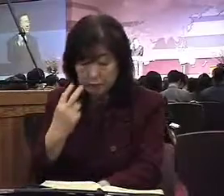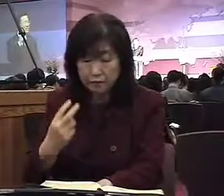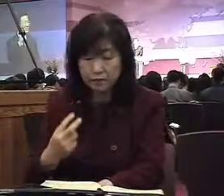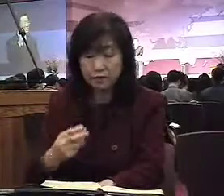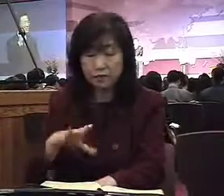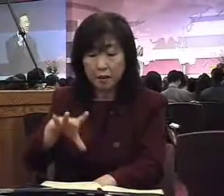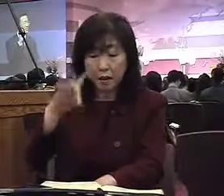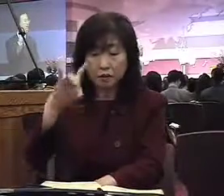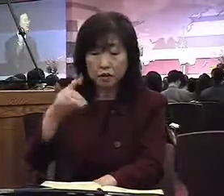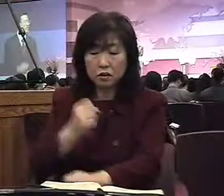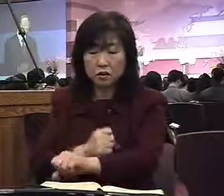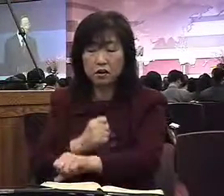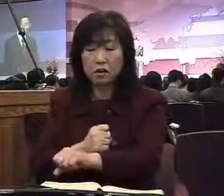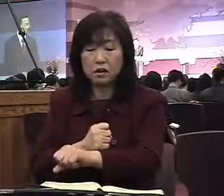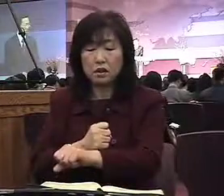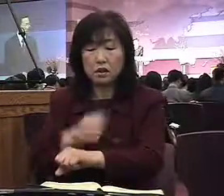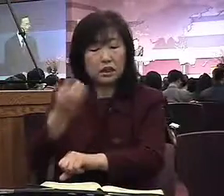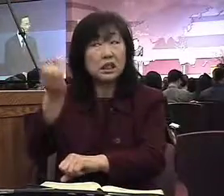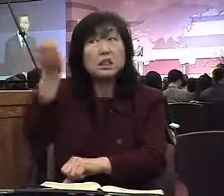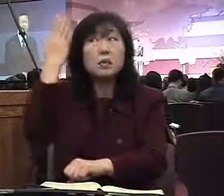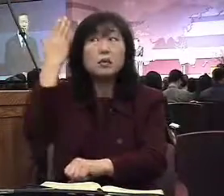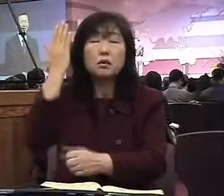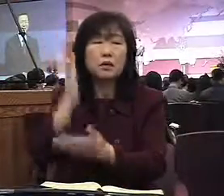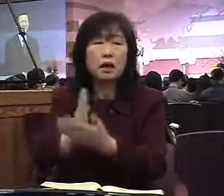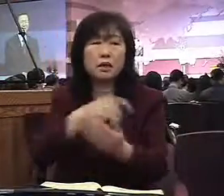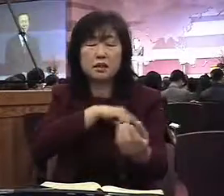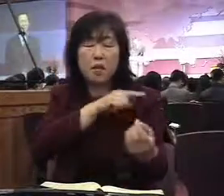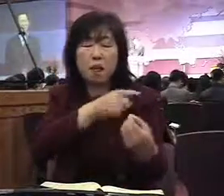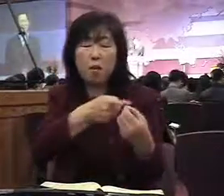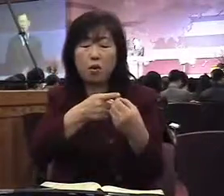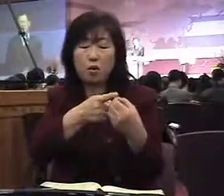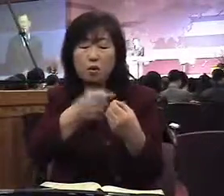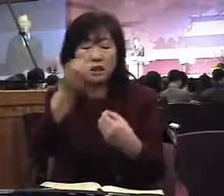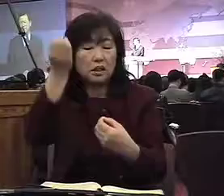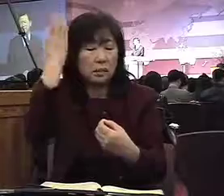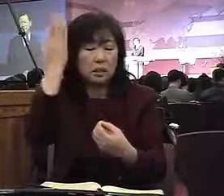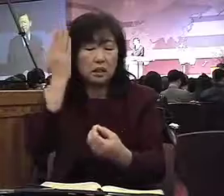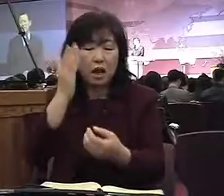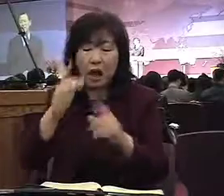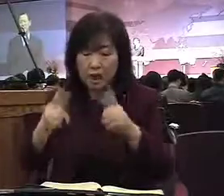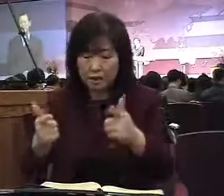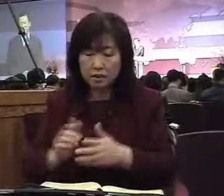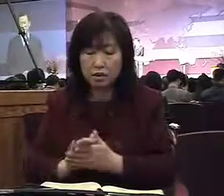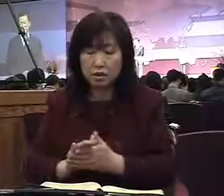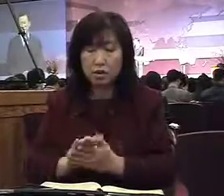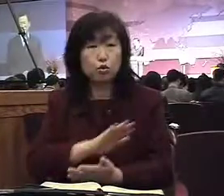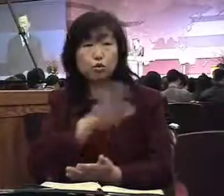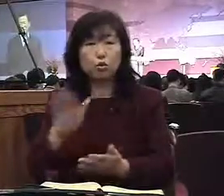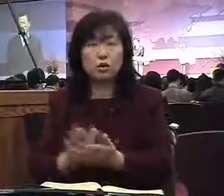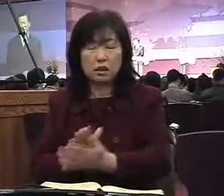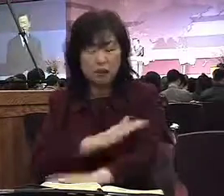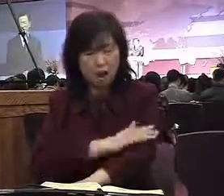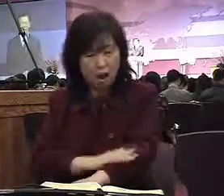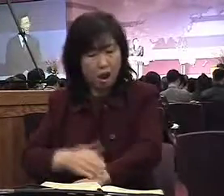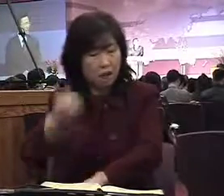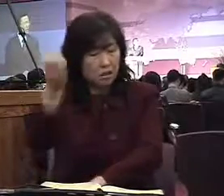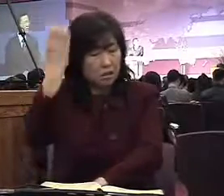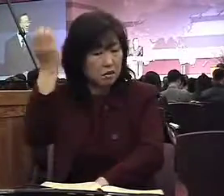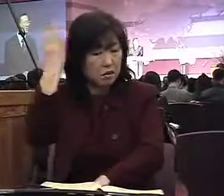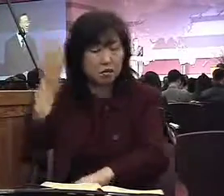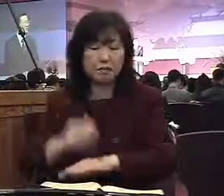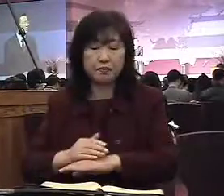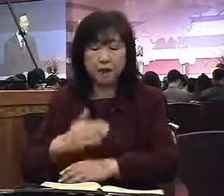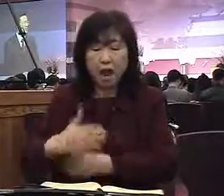해야 될 일은 잊어버리지 않는 겁니다. 잊어버리지 않는 겁니다. 근데 우리가 참 잘 잊어버려요. 그렇죠?